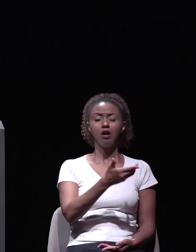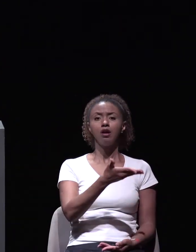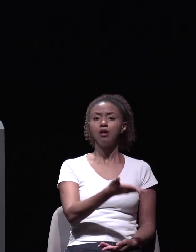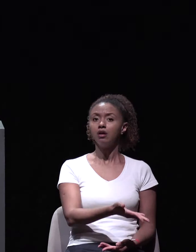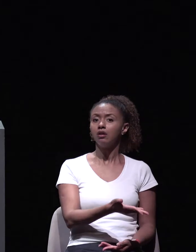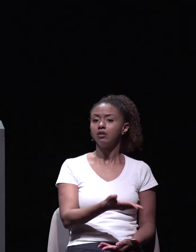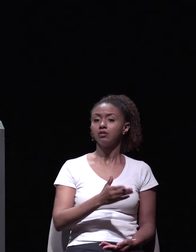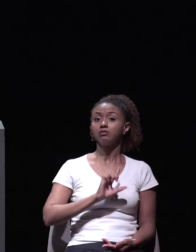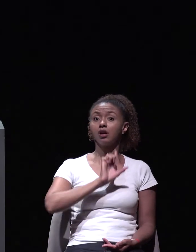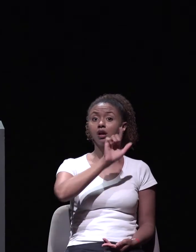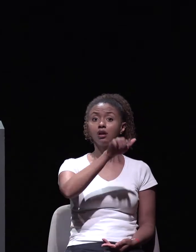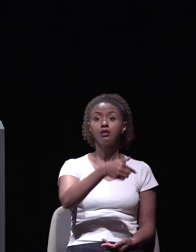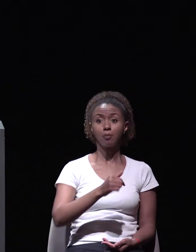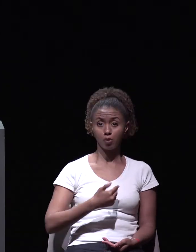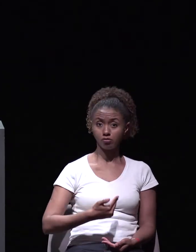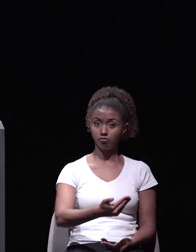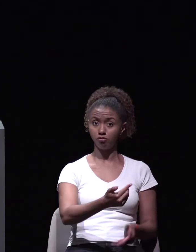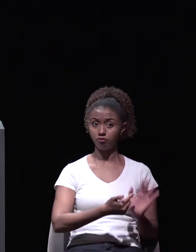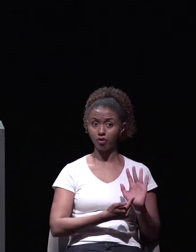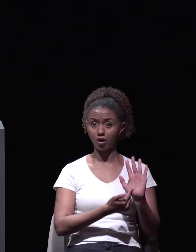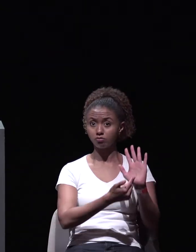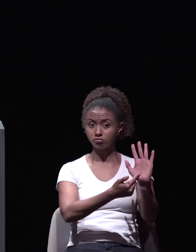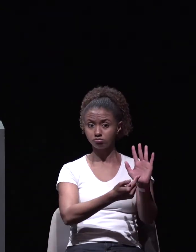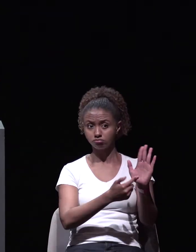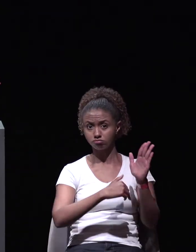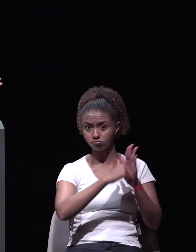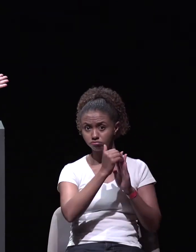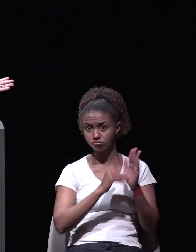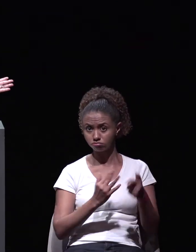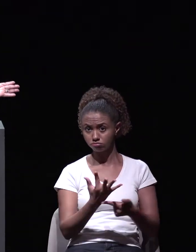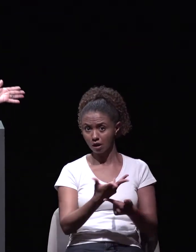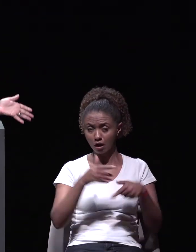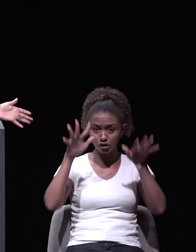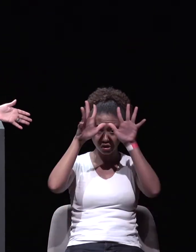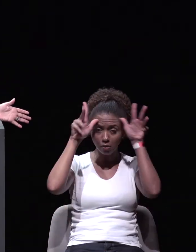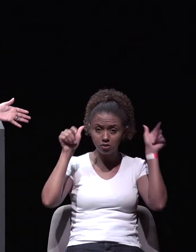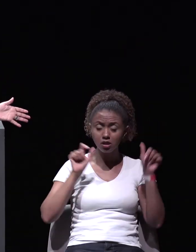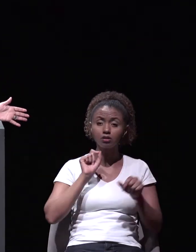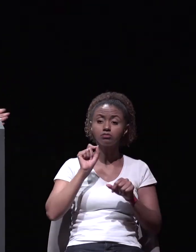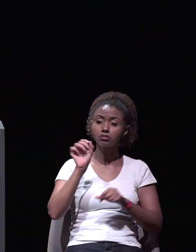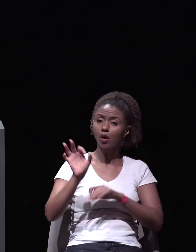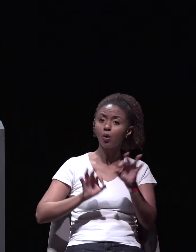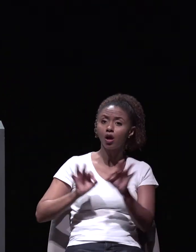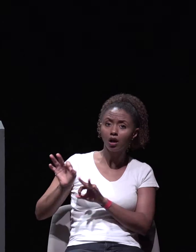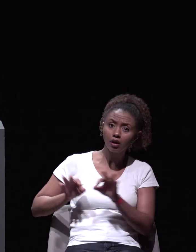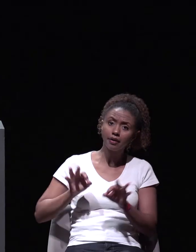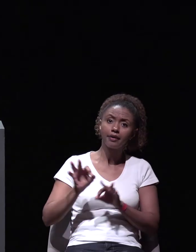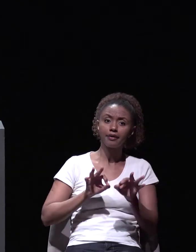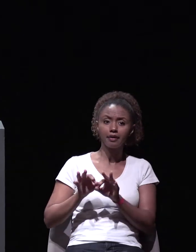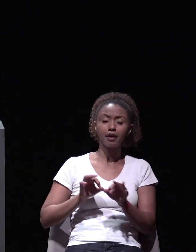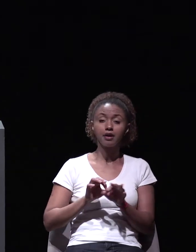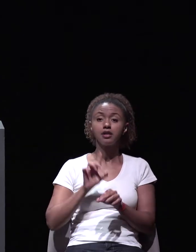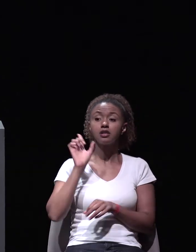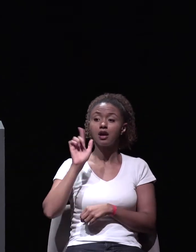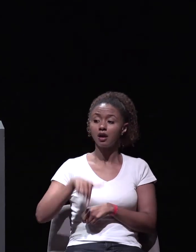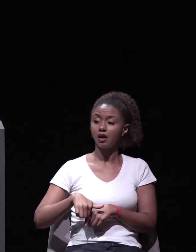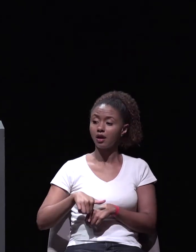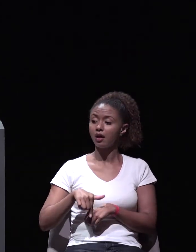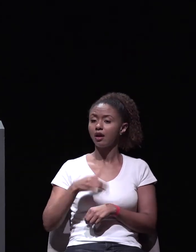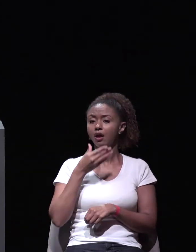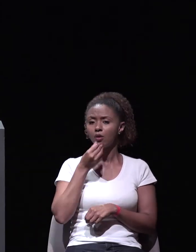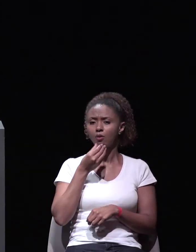fazer depois uma exposição destes abstratos. Quem organiza esse encontro em que o Norman Lewis está é o de Kooning,